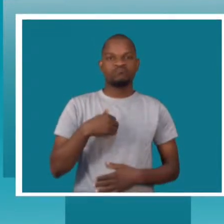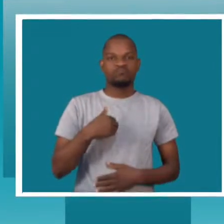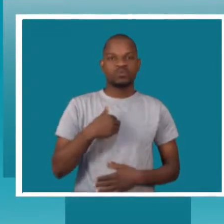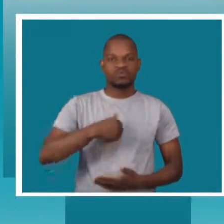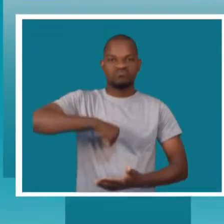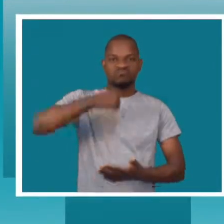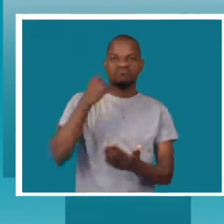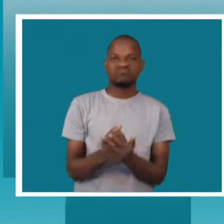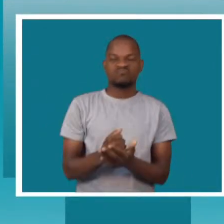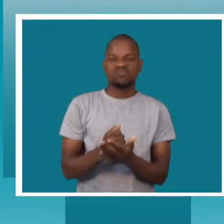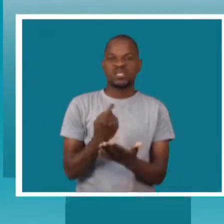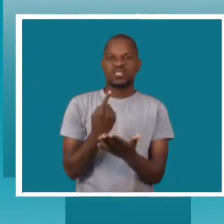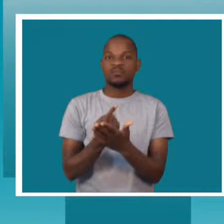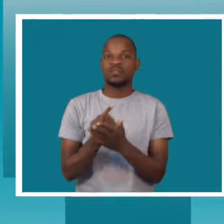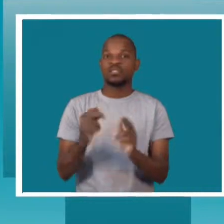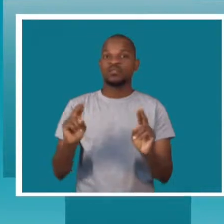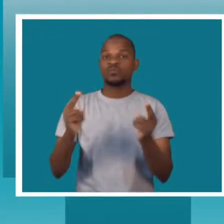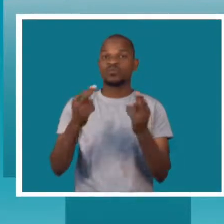regra para ele.